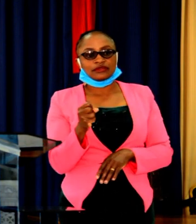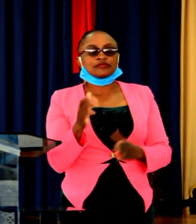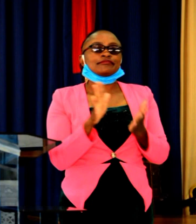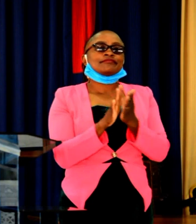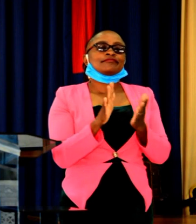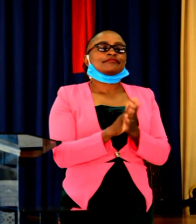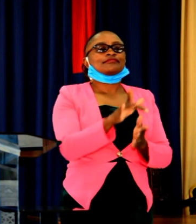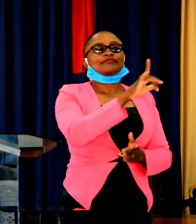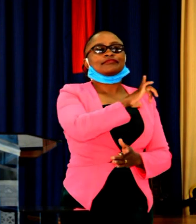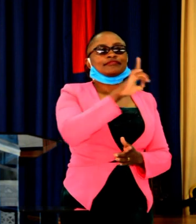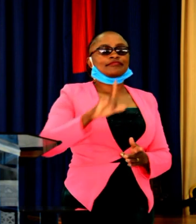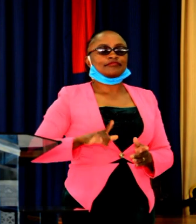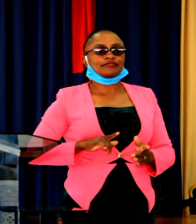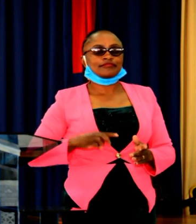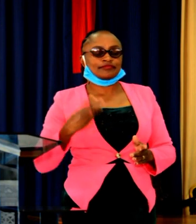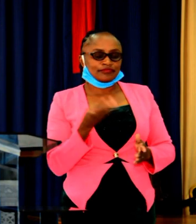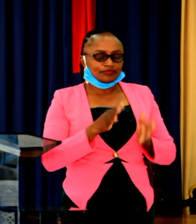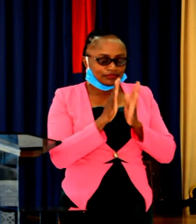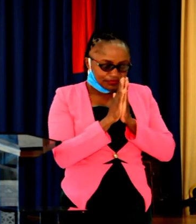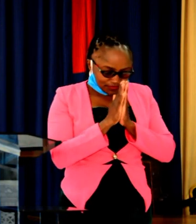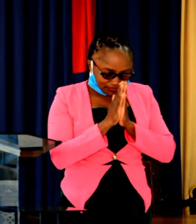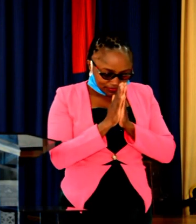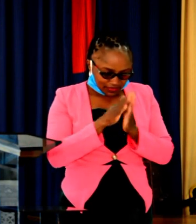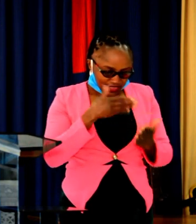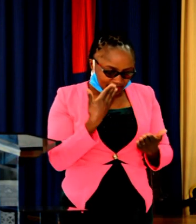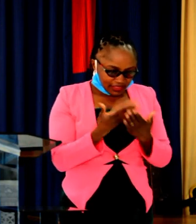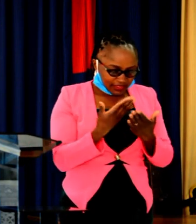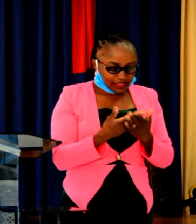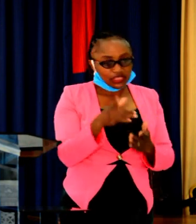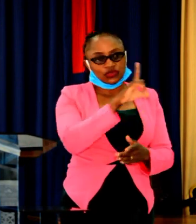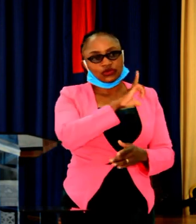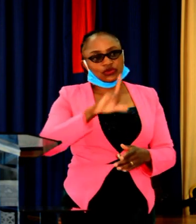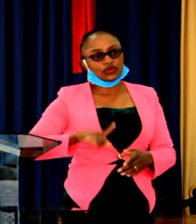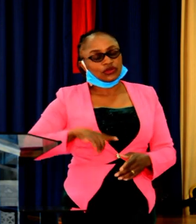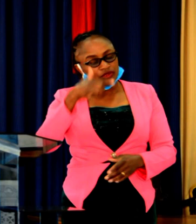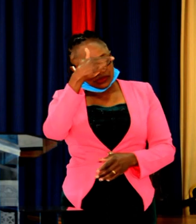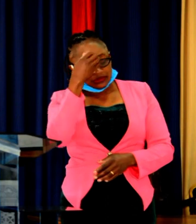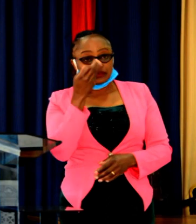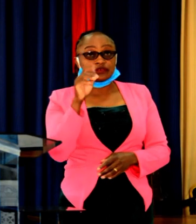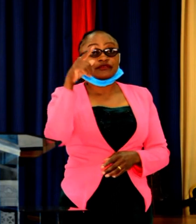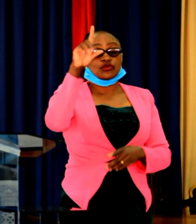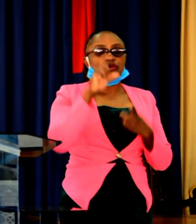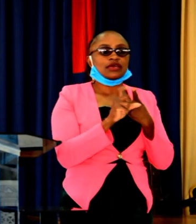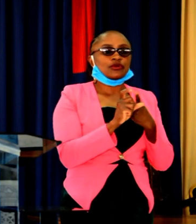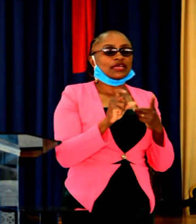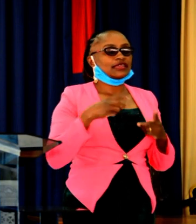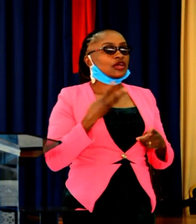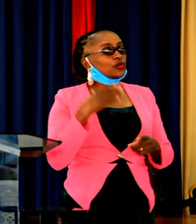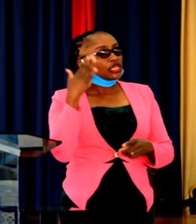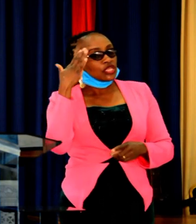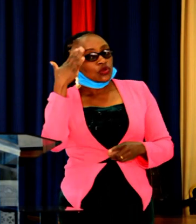Bwana asifiwe. Tuombe tuingie kwa neno. Tuwakushukuru Baba wetu na Mungu kwa ajili ya neno lako. Tuwajua